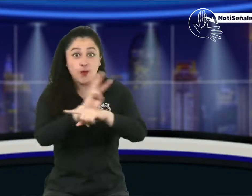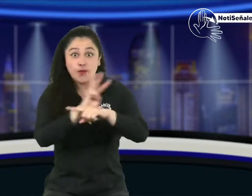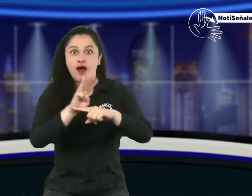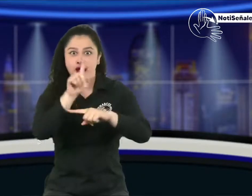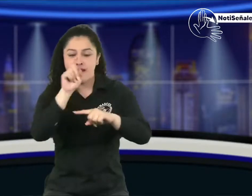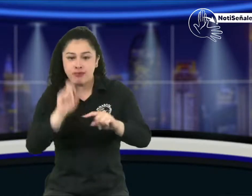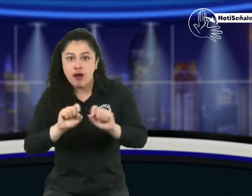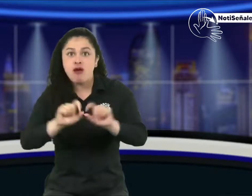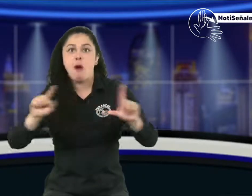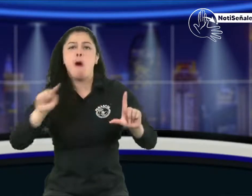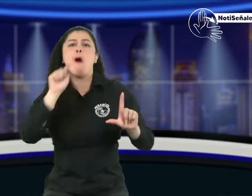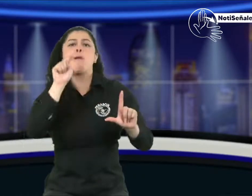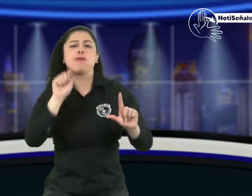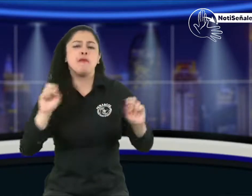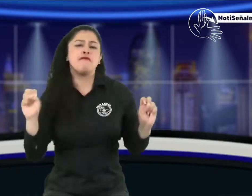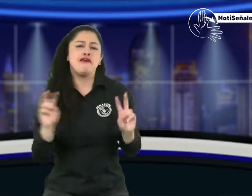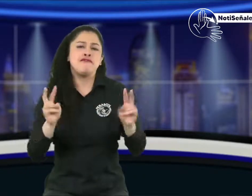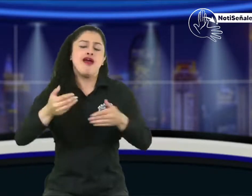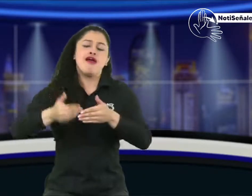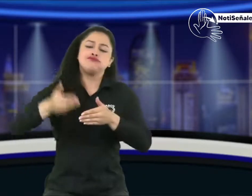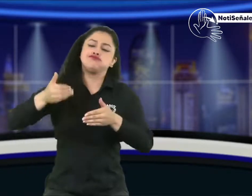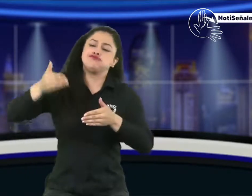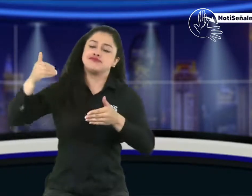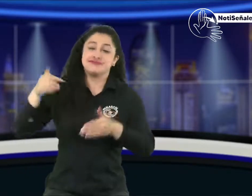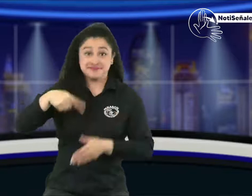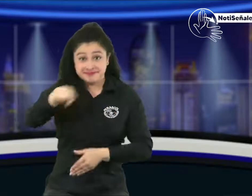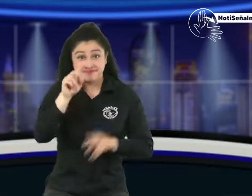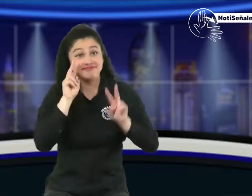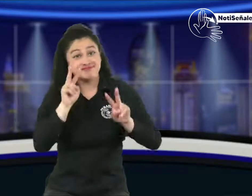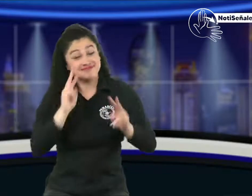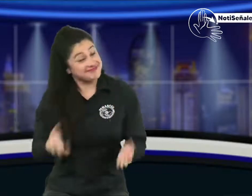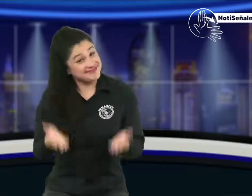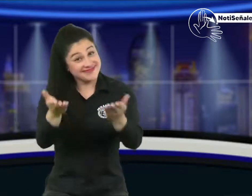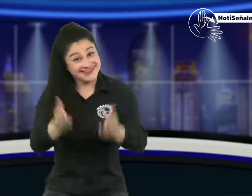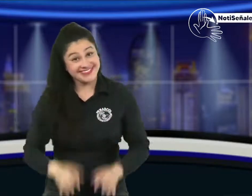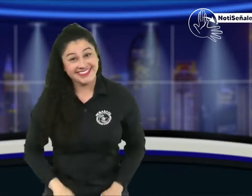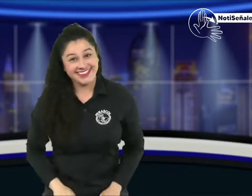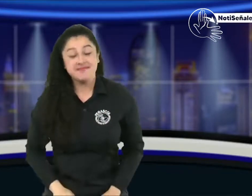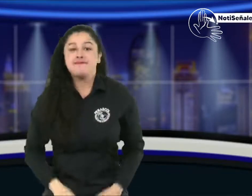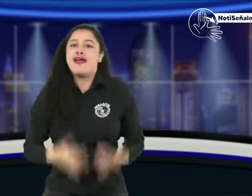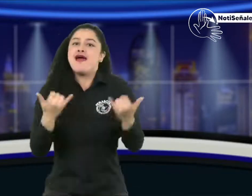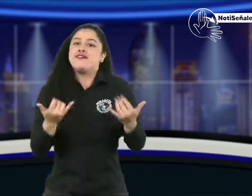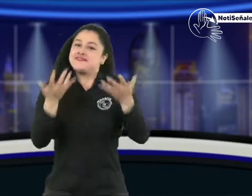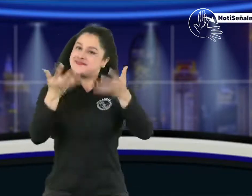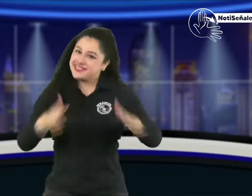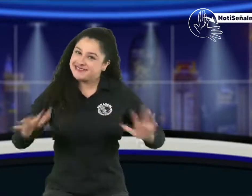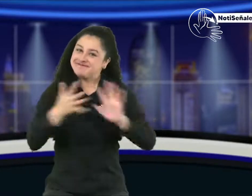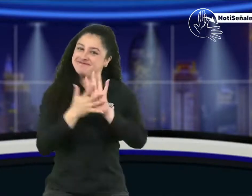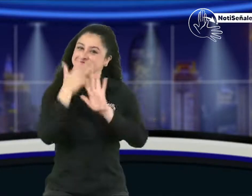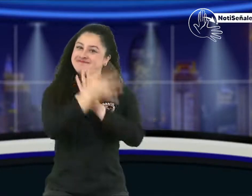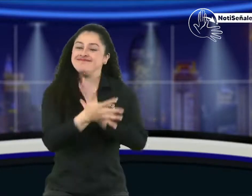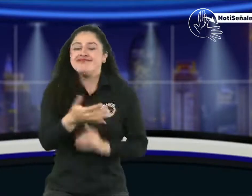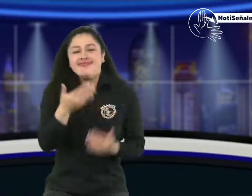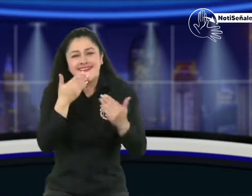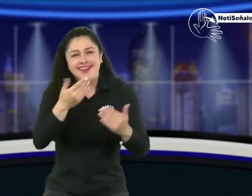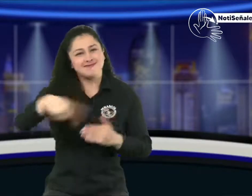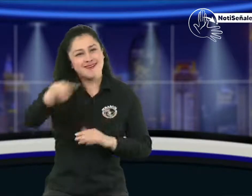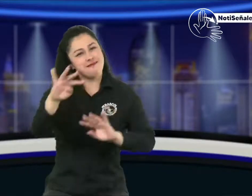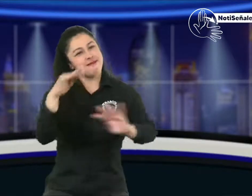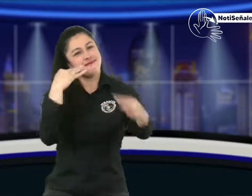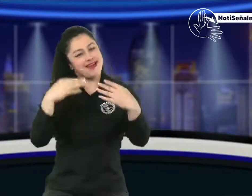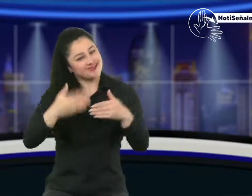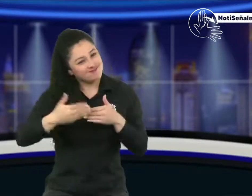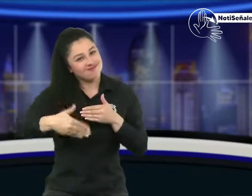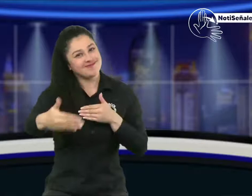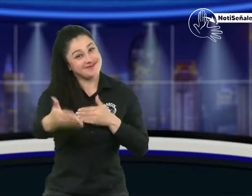e ingresar a la señal de penas con digital y poder ver también todas nuestras emisiones pasadas